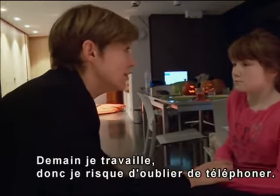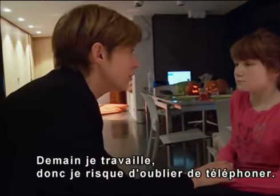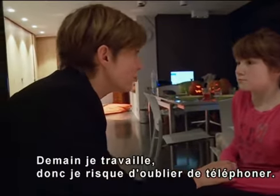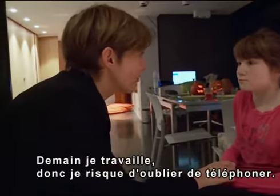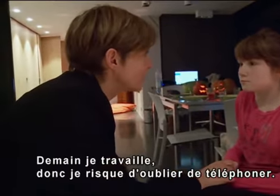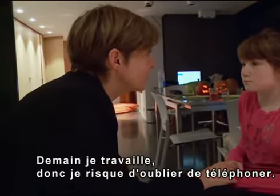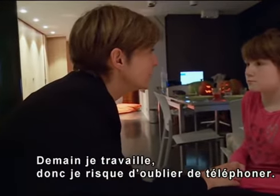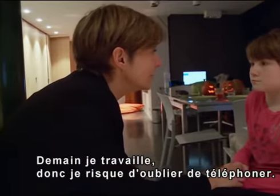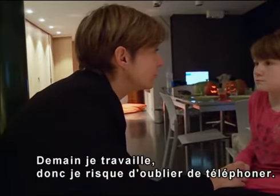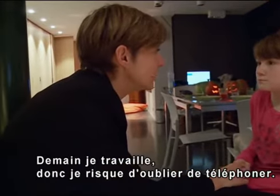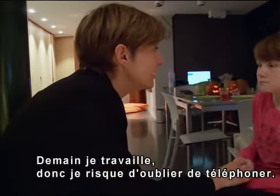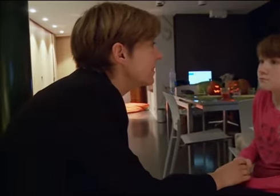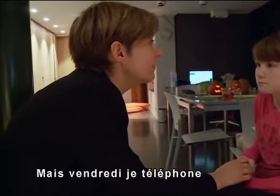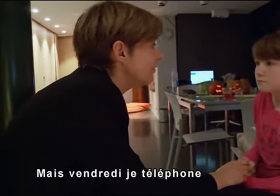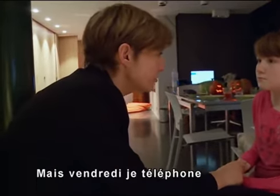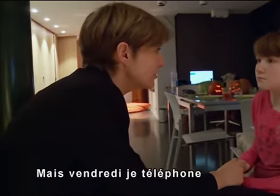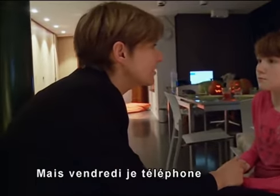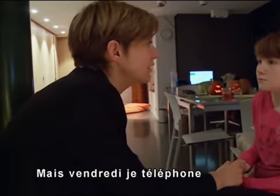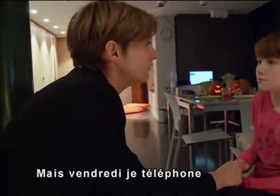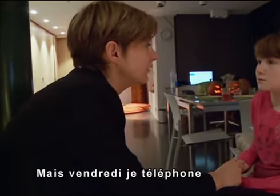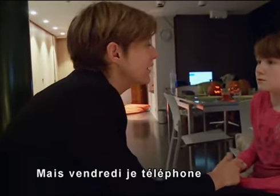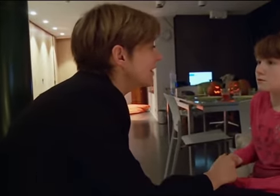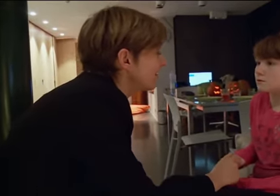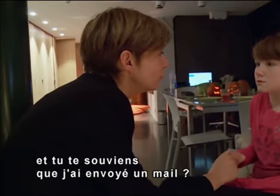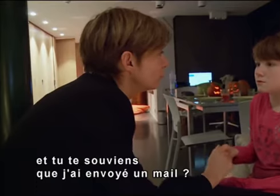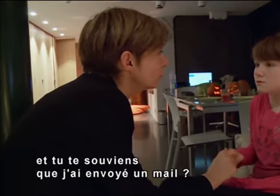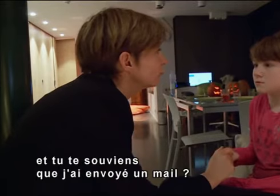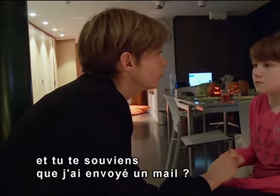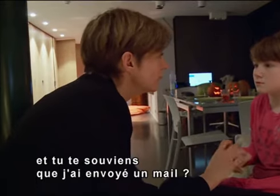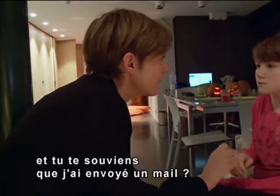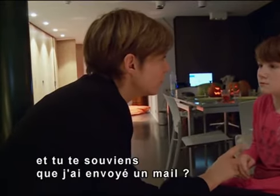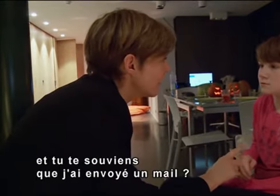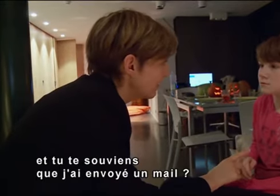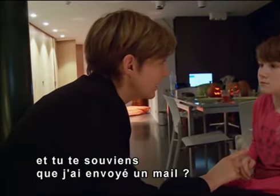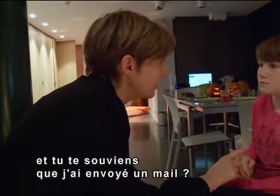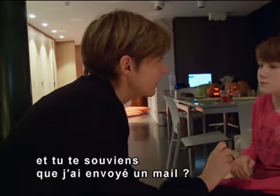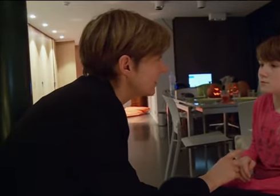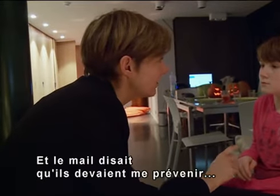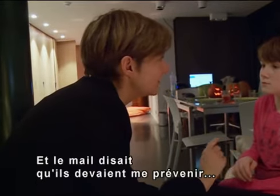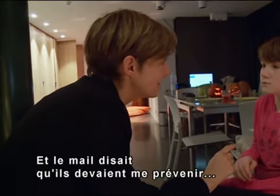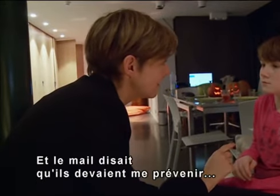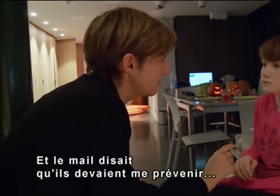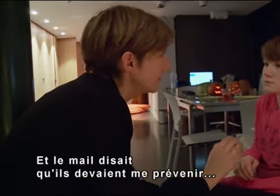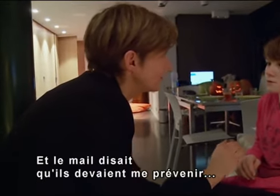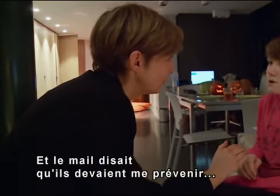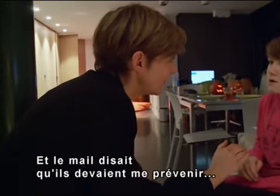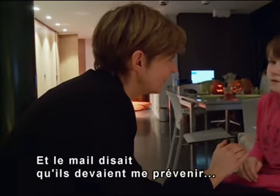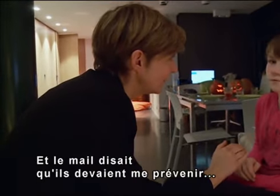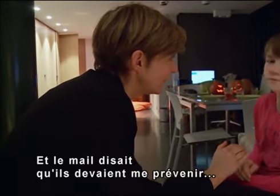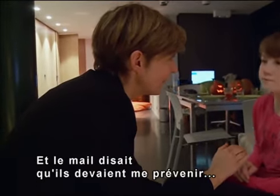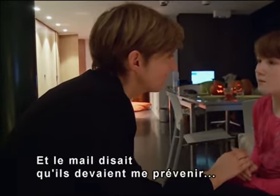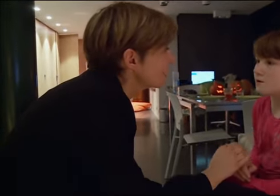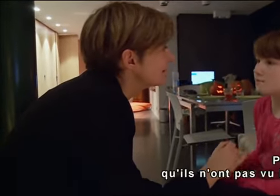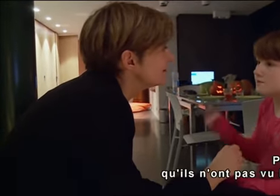travaille, donc je vais oublier de téléphoner. Mais vendredi, je téléphone. Et en plus, tu te souviens, j'ai envoyé un mail. Et le mail, ça disait quoi? Qu'ils devaient me